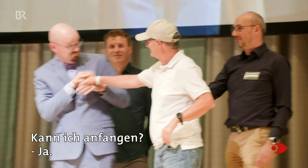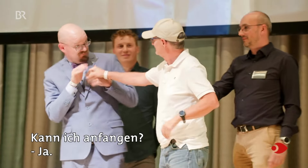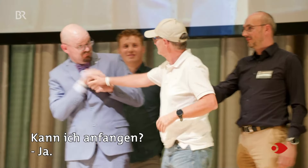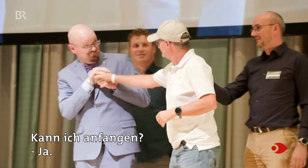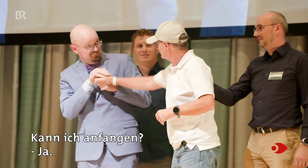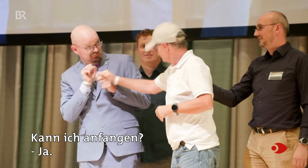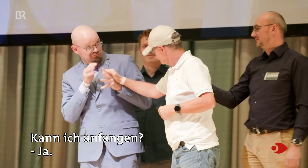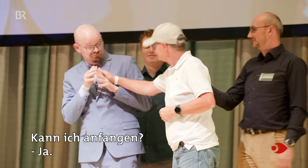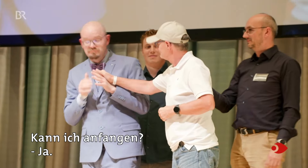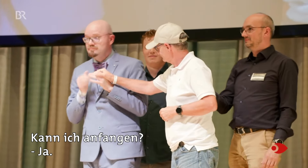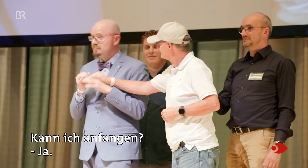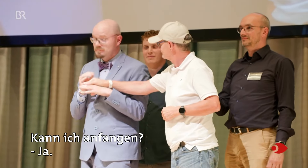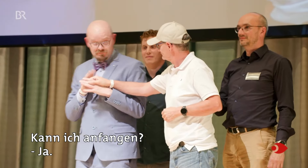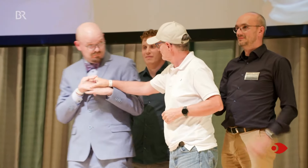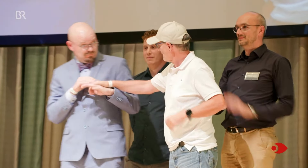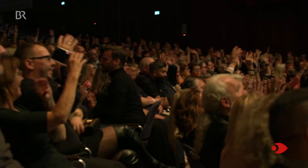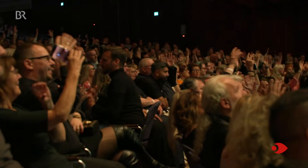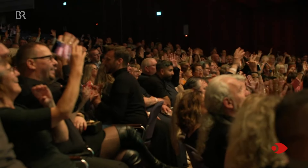Kann ich anfangen? Ja.